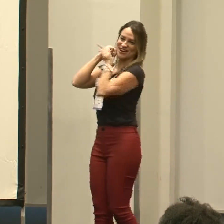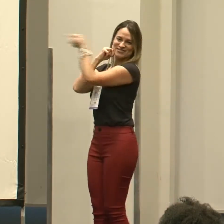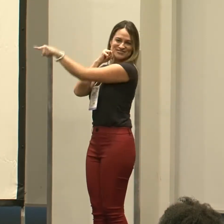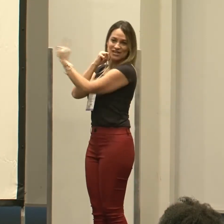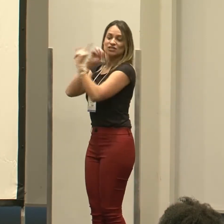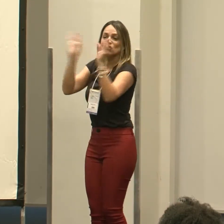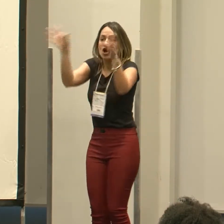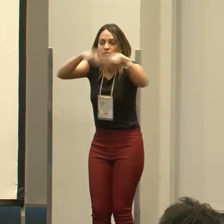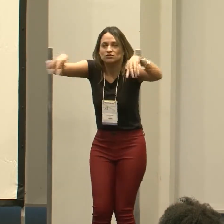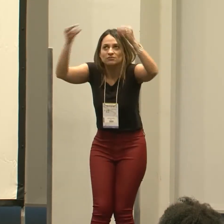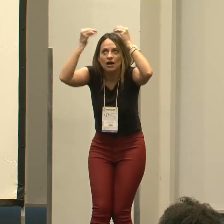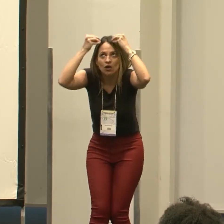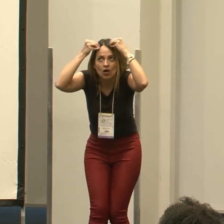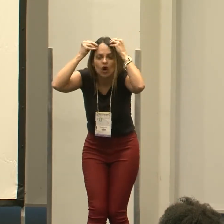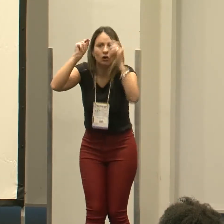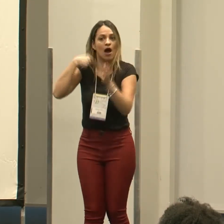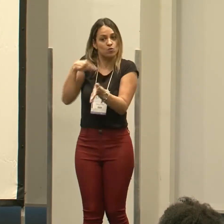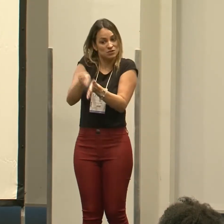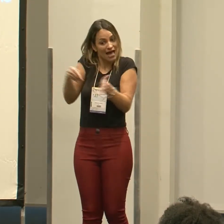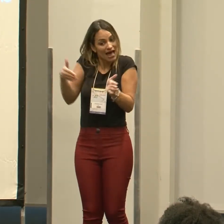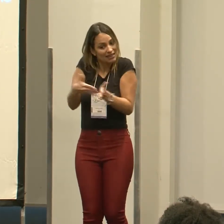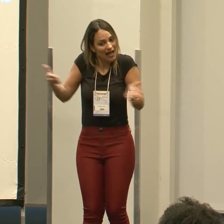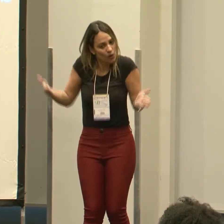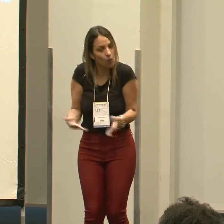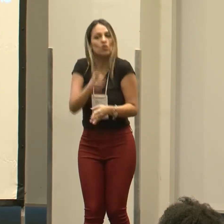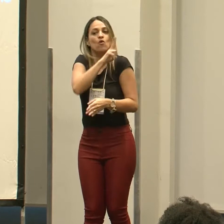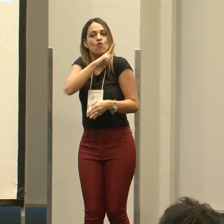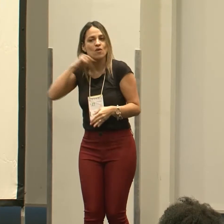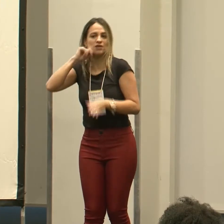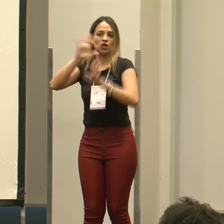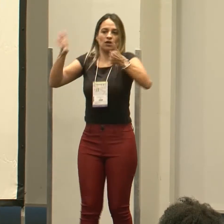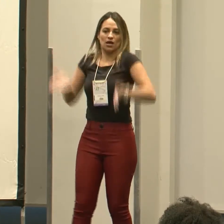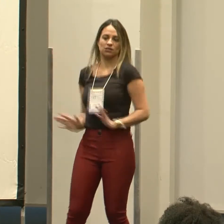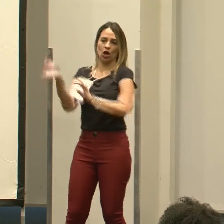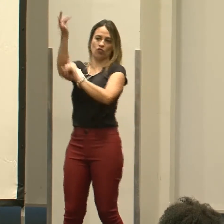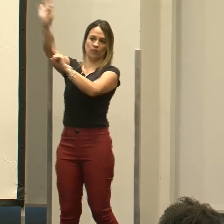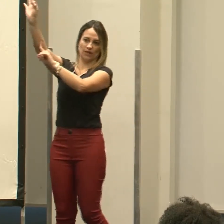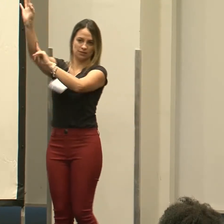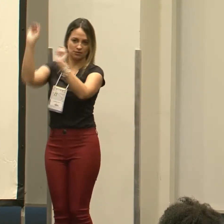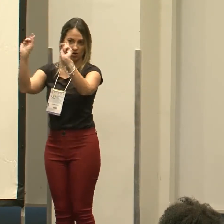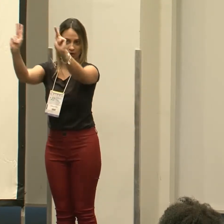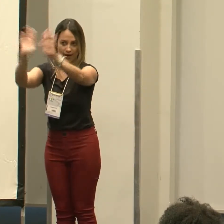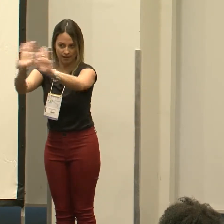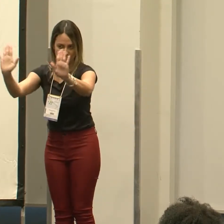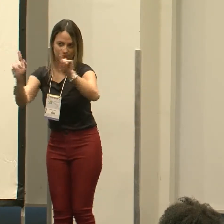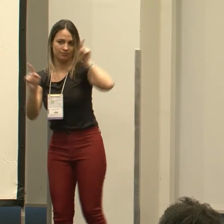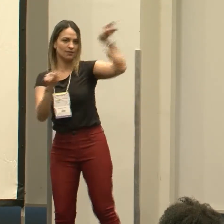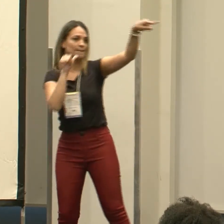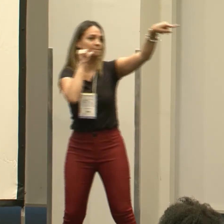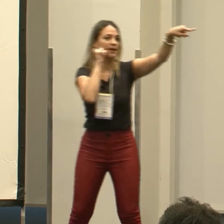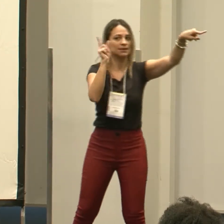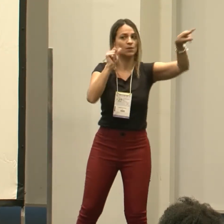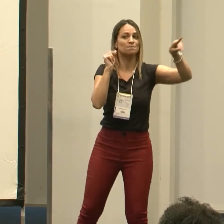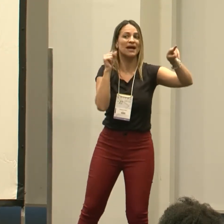de Dom Pedro II e de UE. Nós precisamos ter isso bem